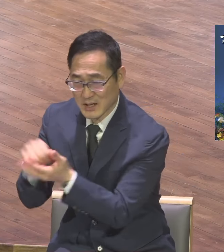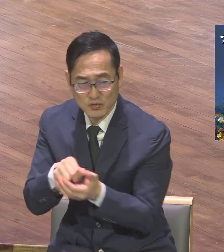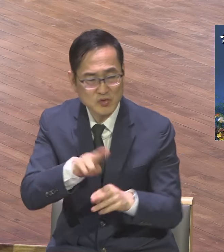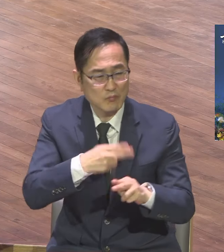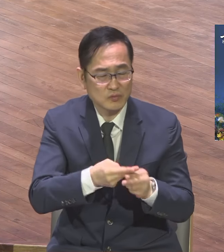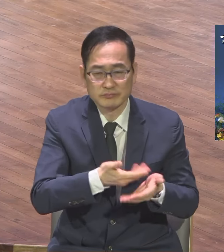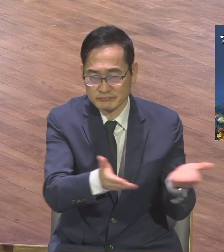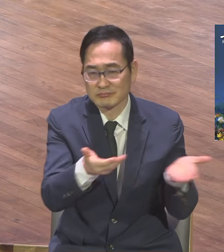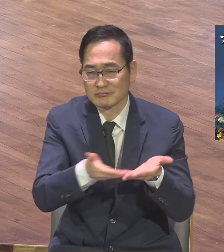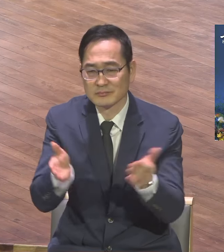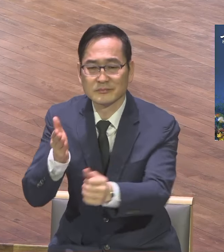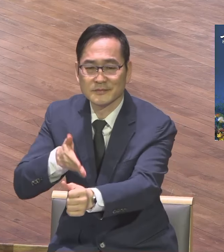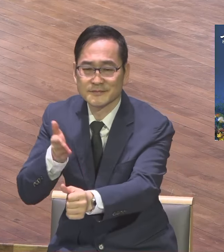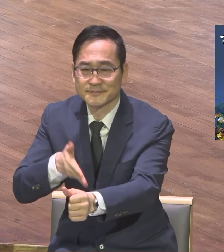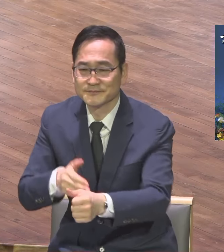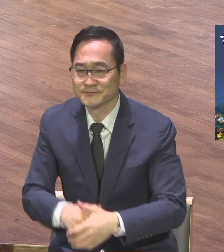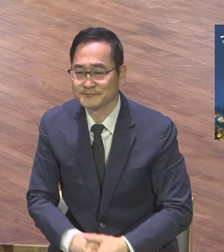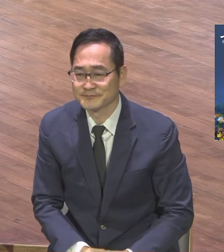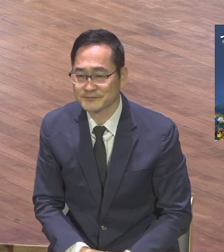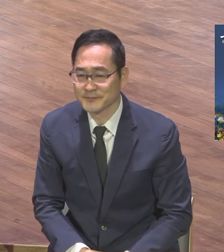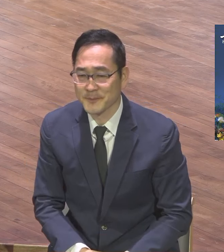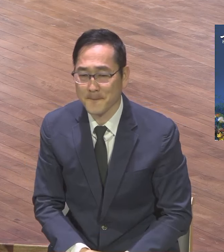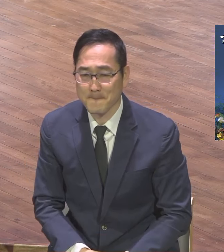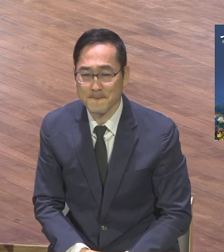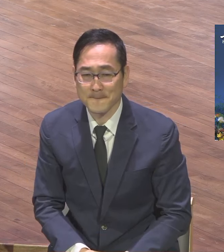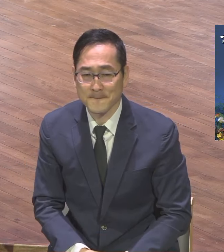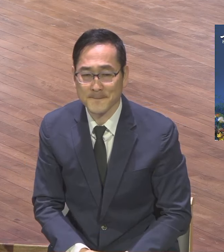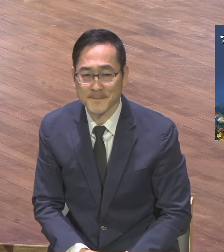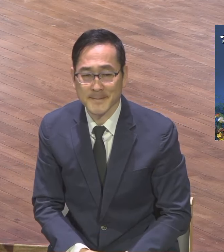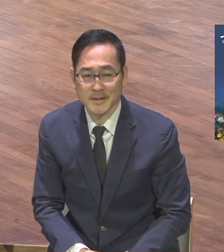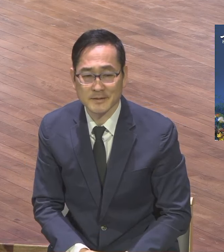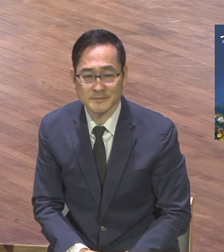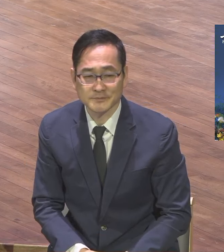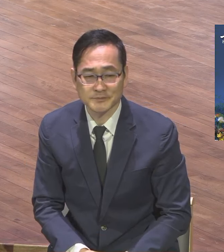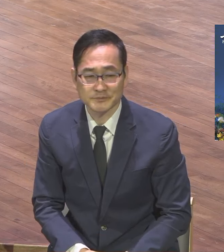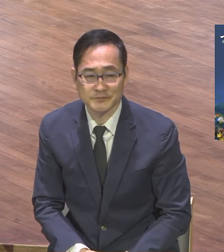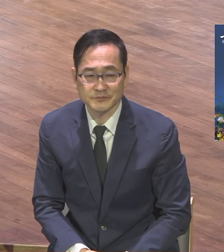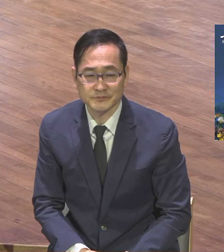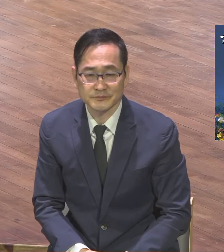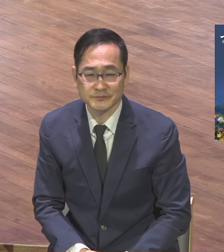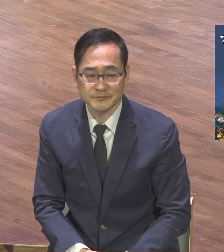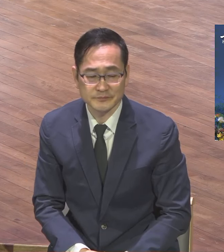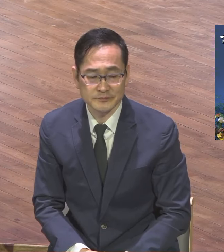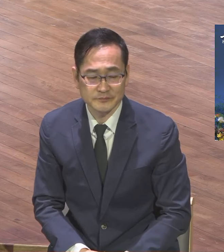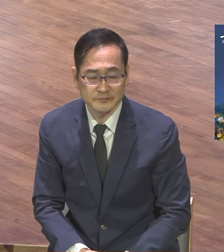그게 교리적으로 신학적으로 교회사적으로